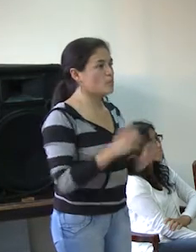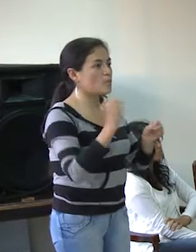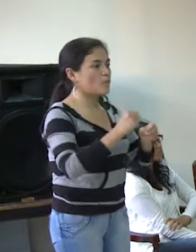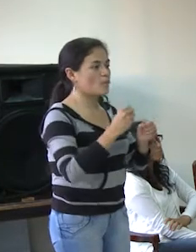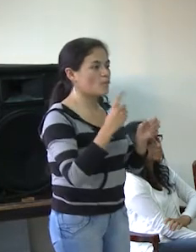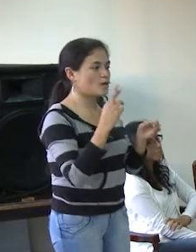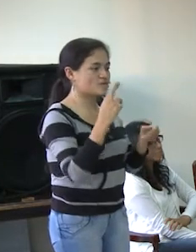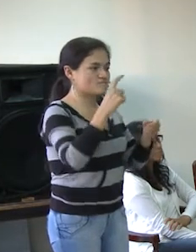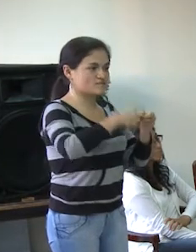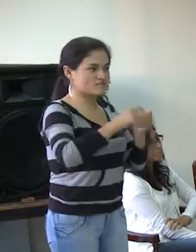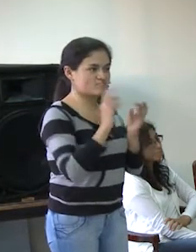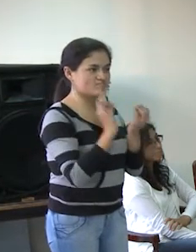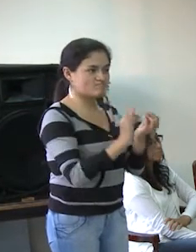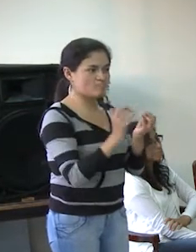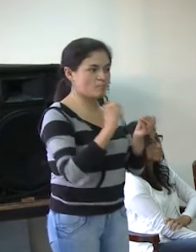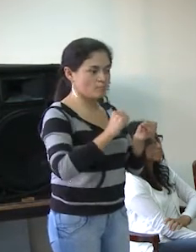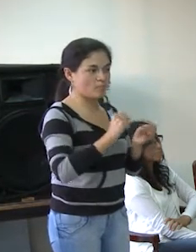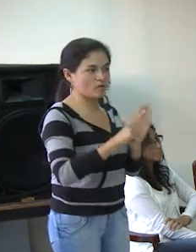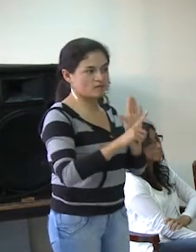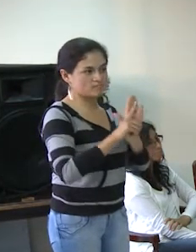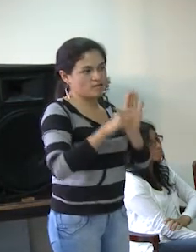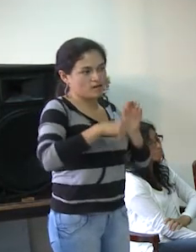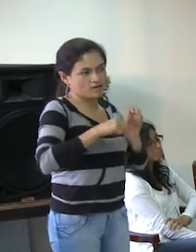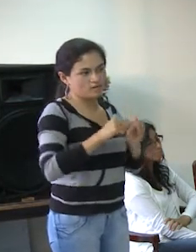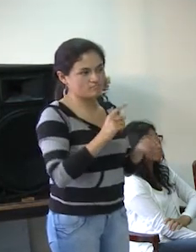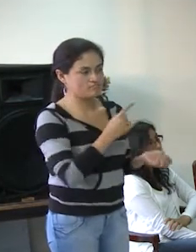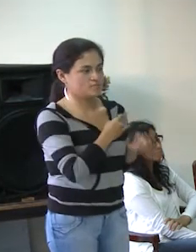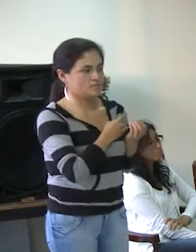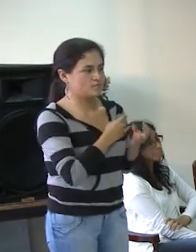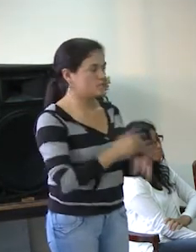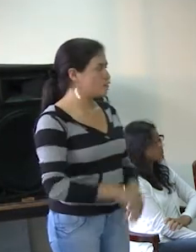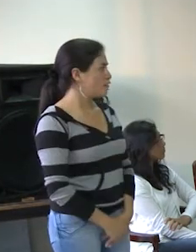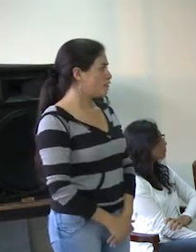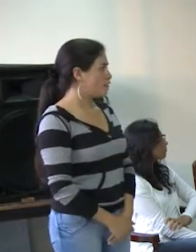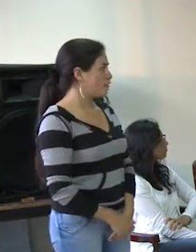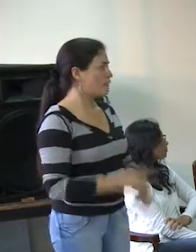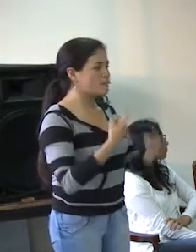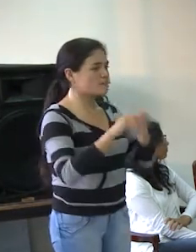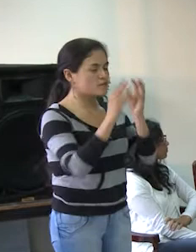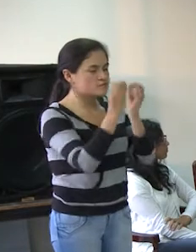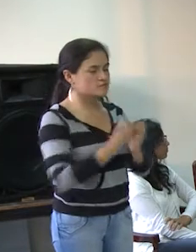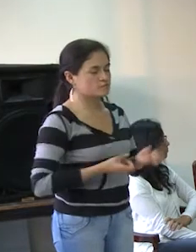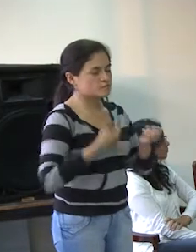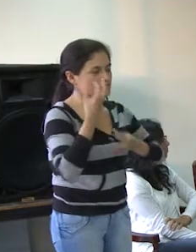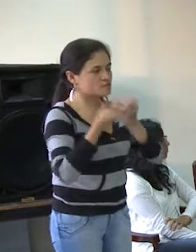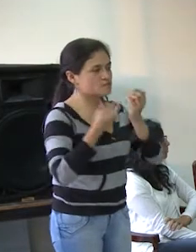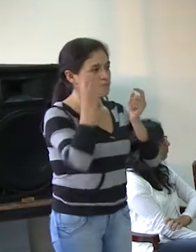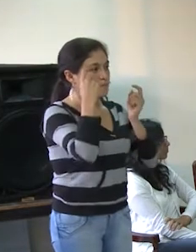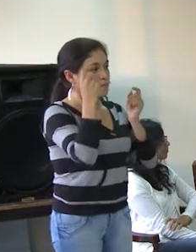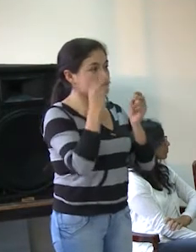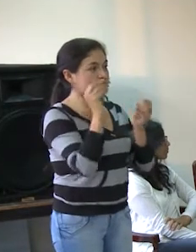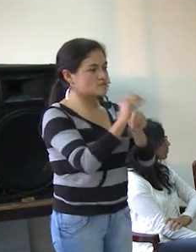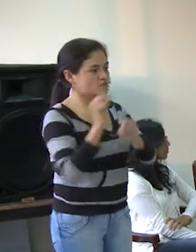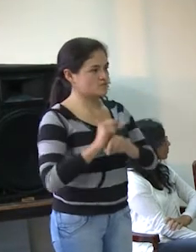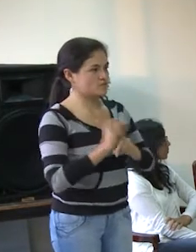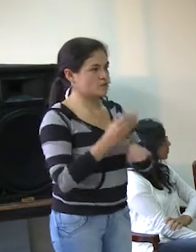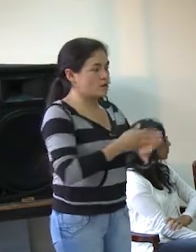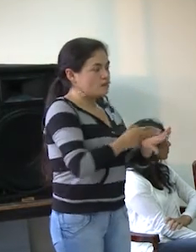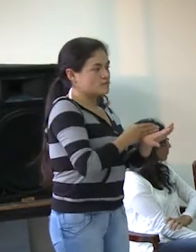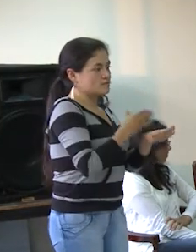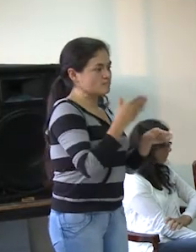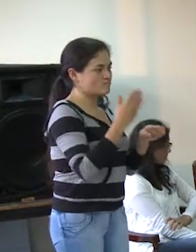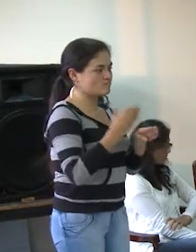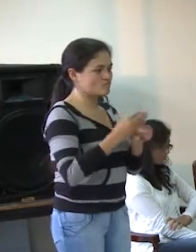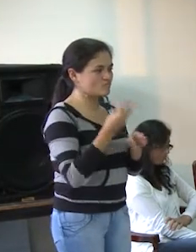registro calificado. Con nuestras diversas formas de expresión del pensamiento crítico, aunque en ocasiones se nos hiciera el